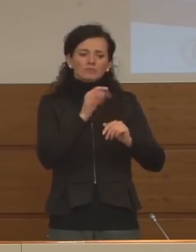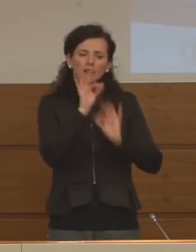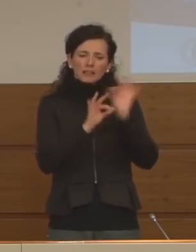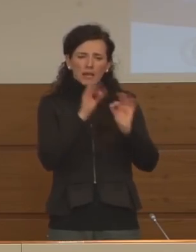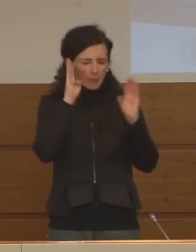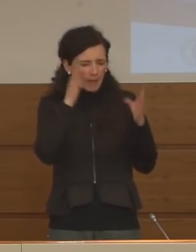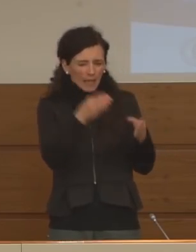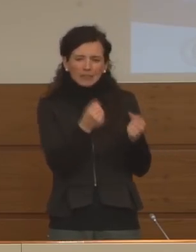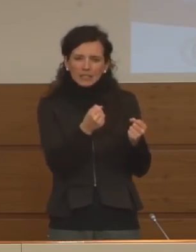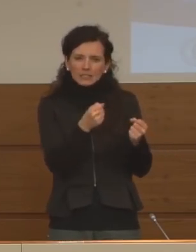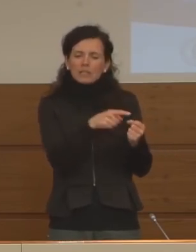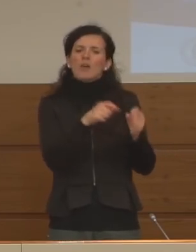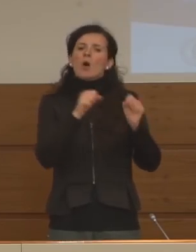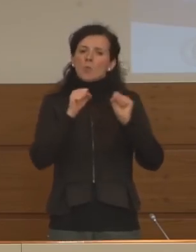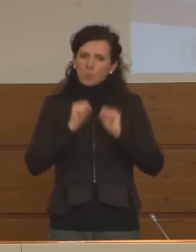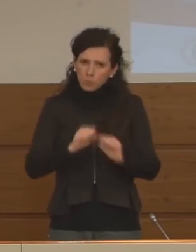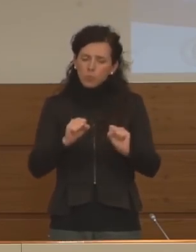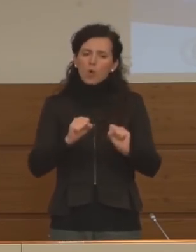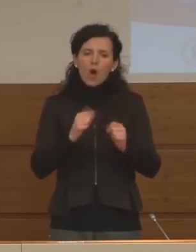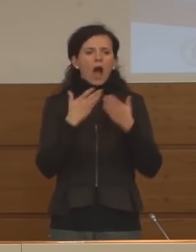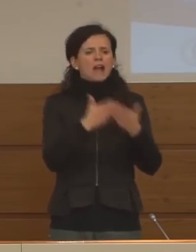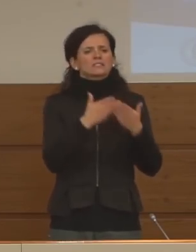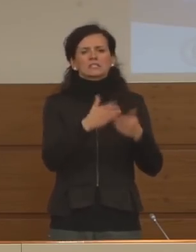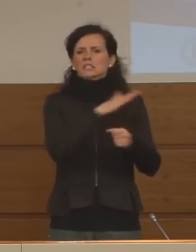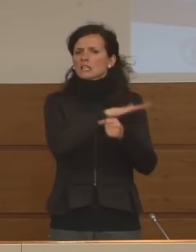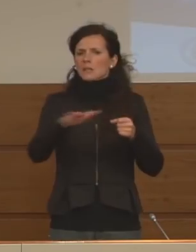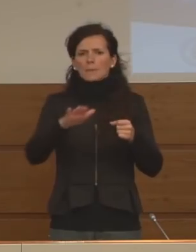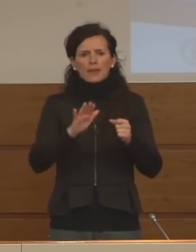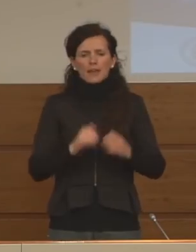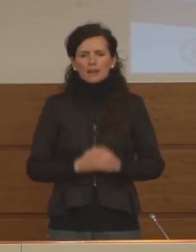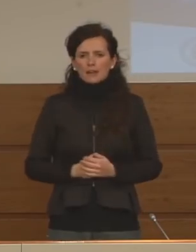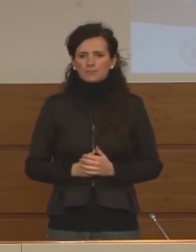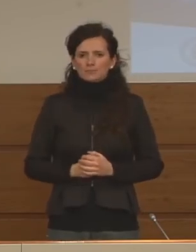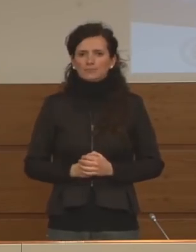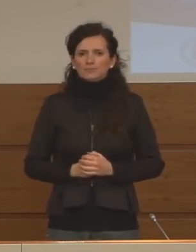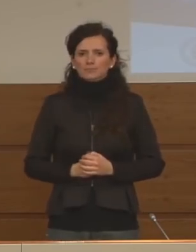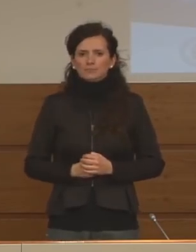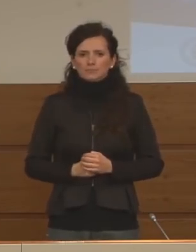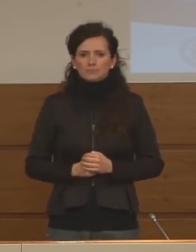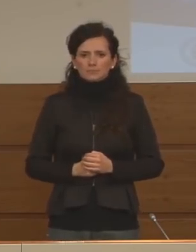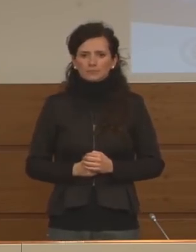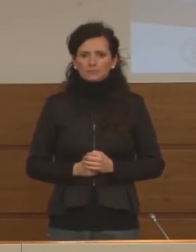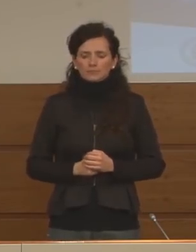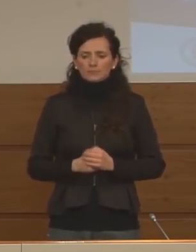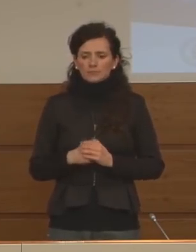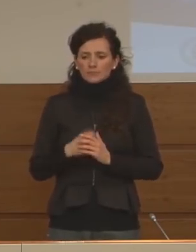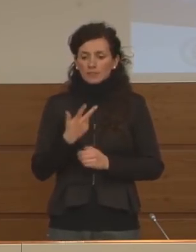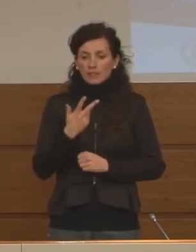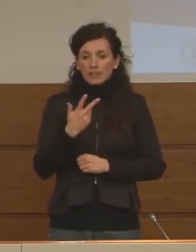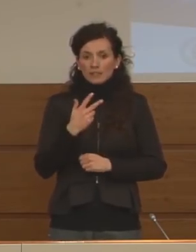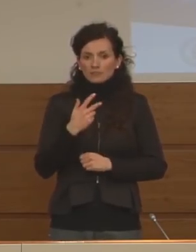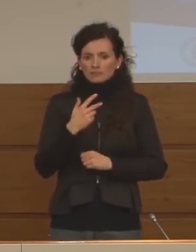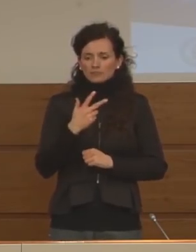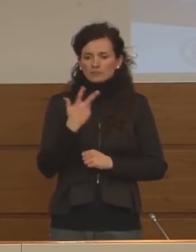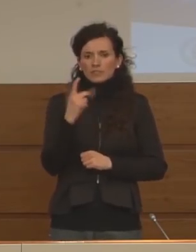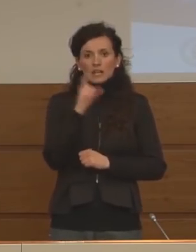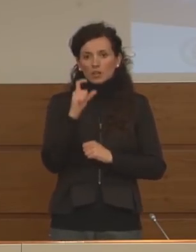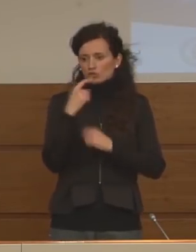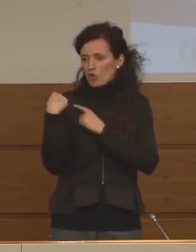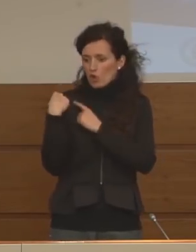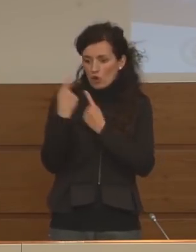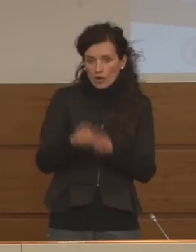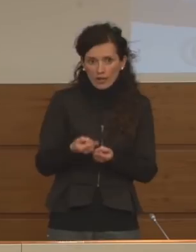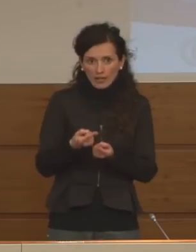compiutamente completamente assistite negli ultimi tre giorni ne abbiamo consegnate 242